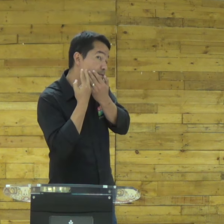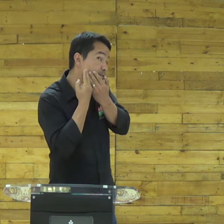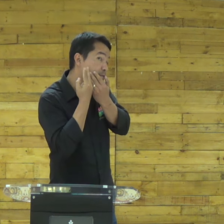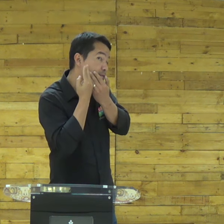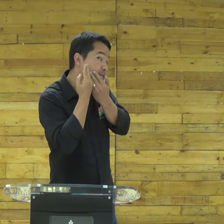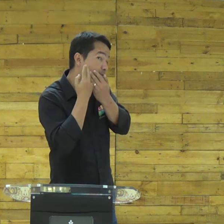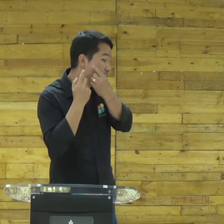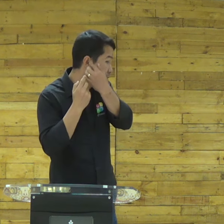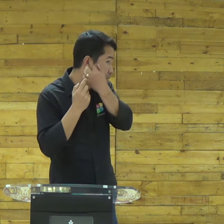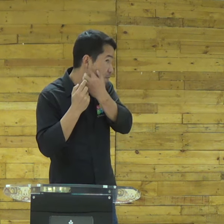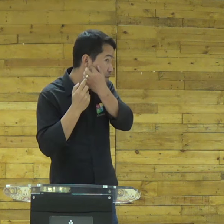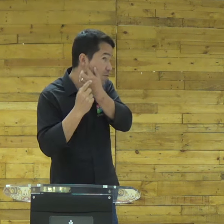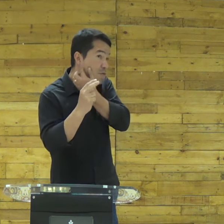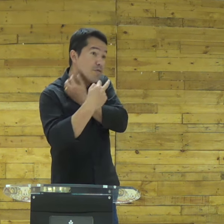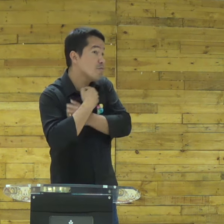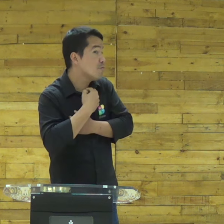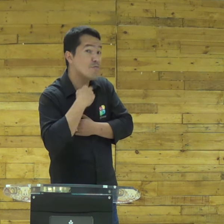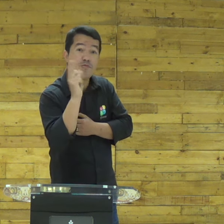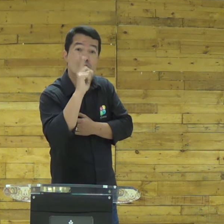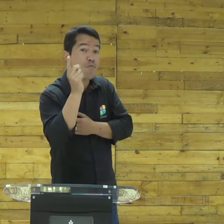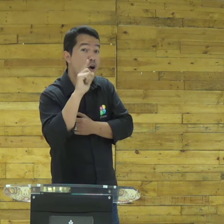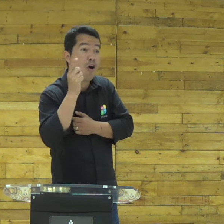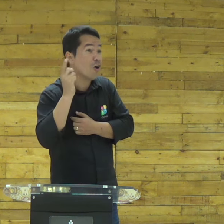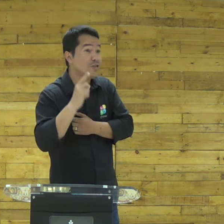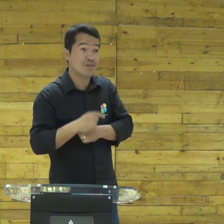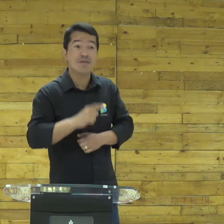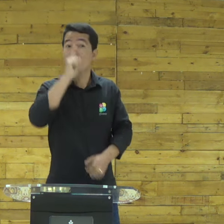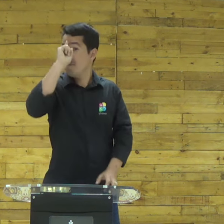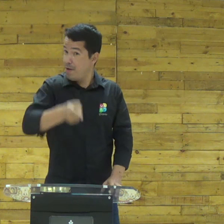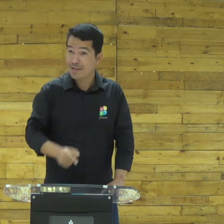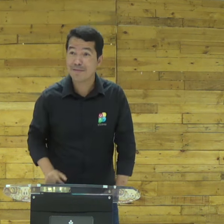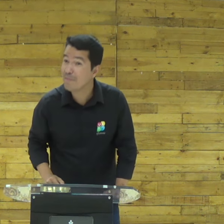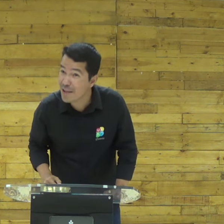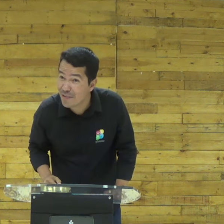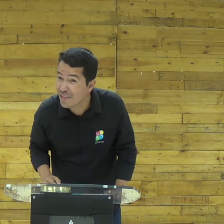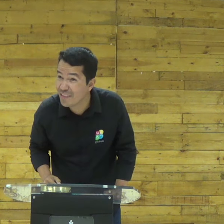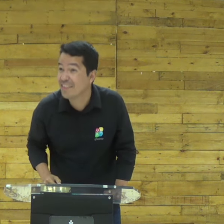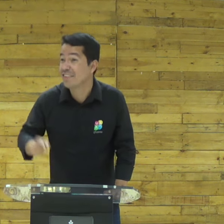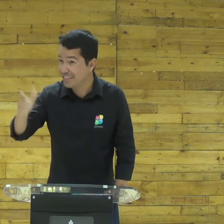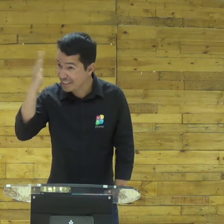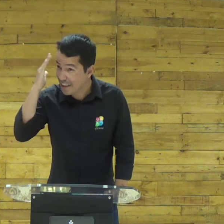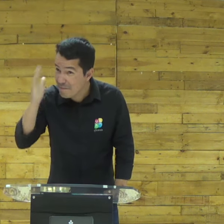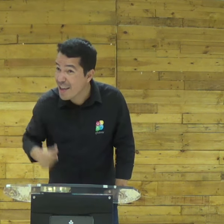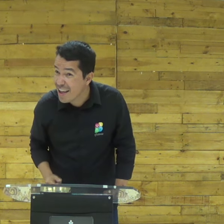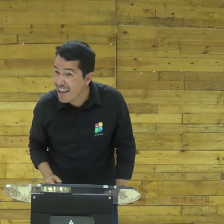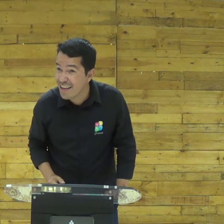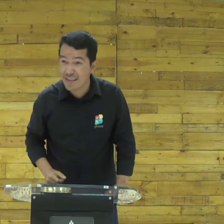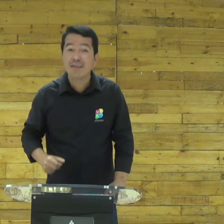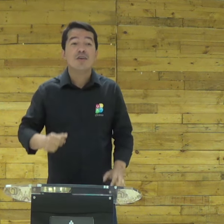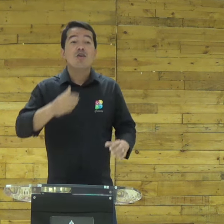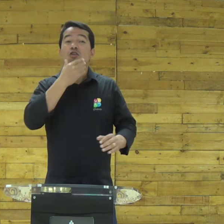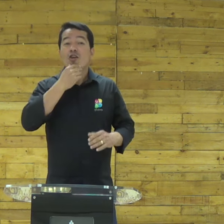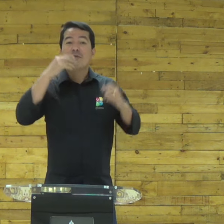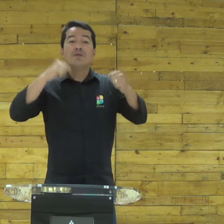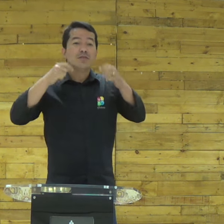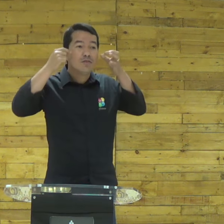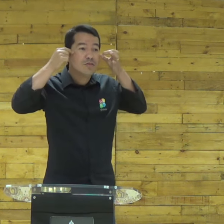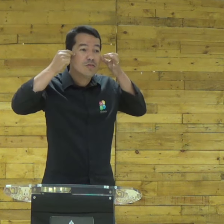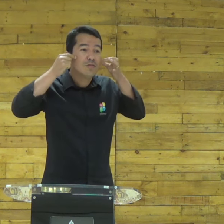podia cortar a sua barba ali nessa região isso era um mandamento sabia disso o